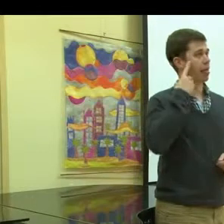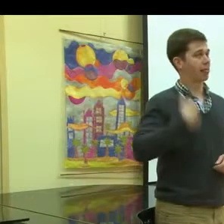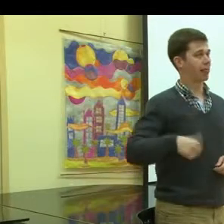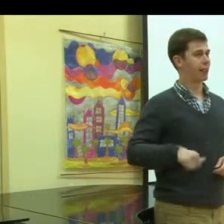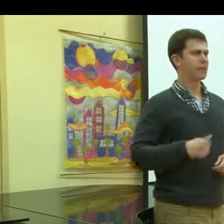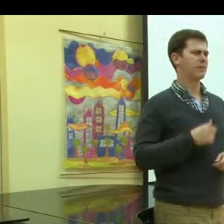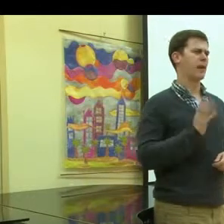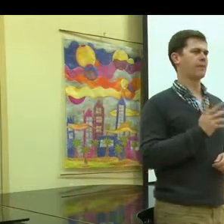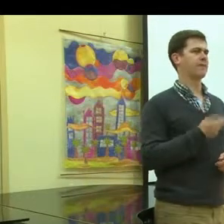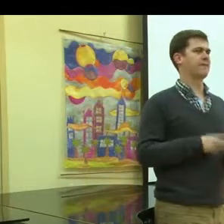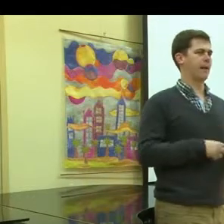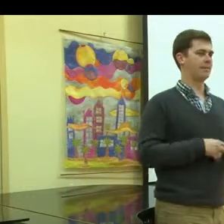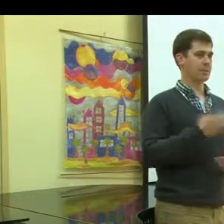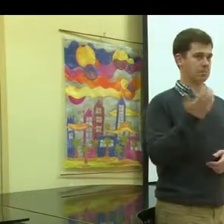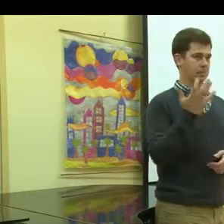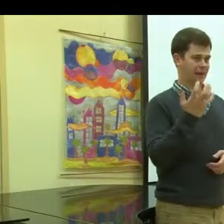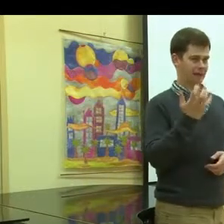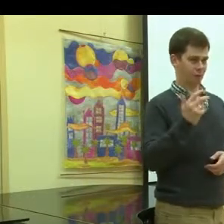Pierwszy raz podam. Dobrze.